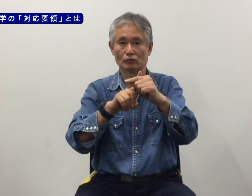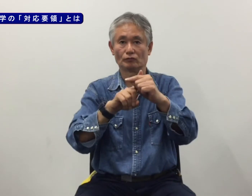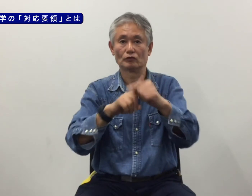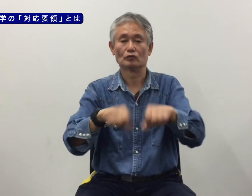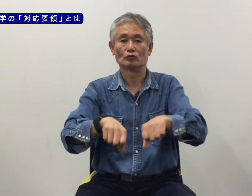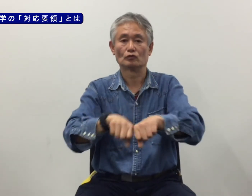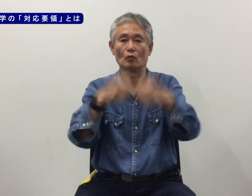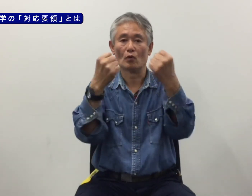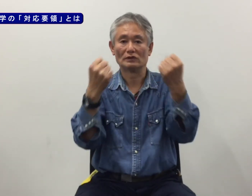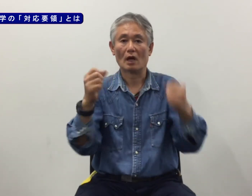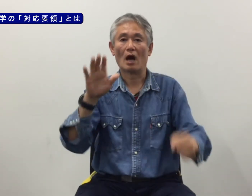をはじめ